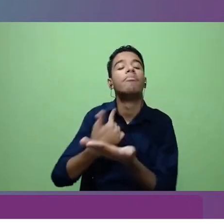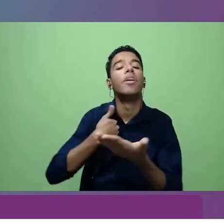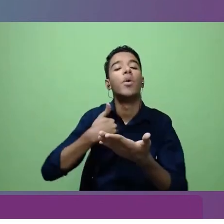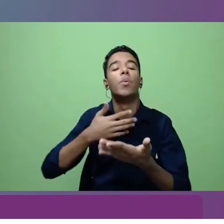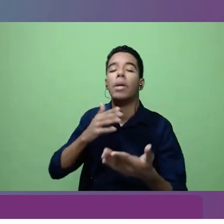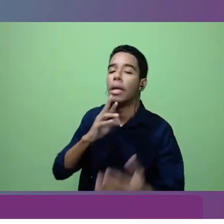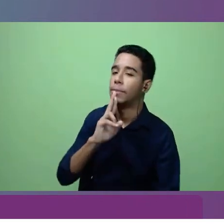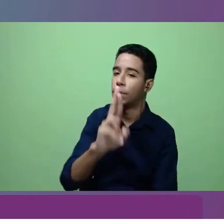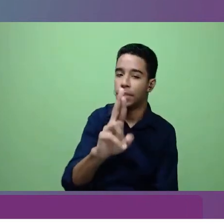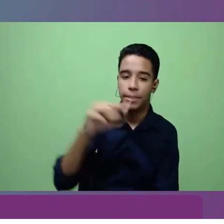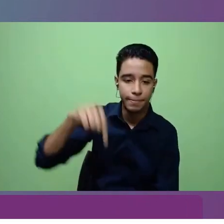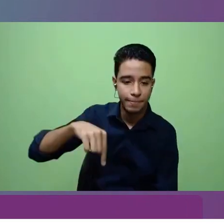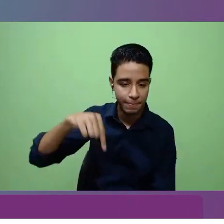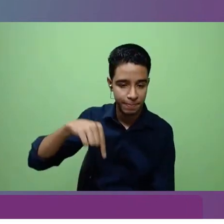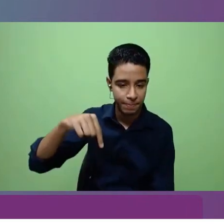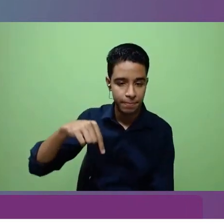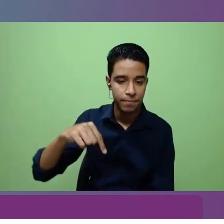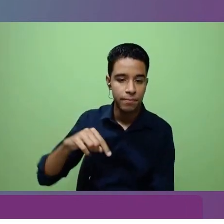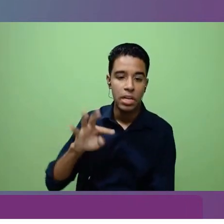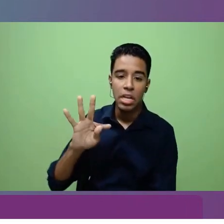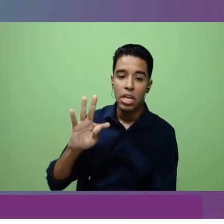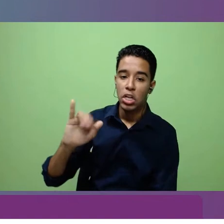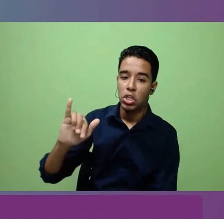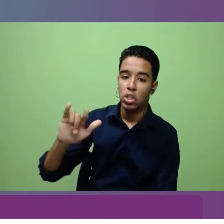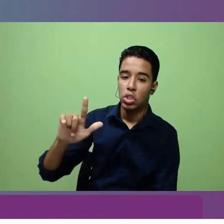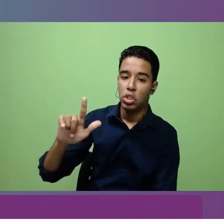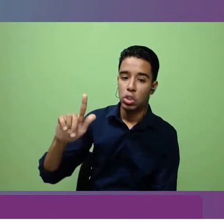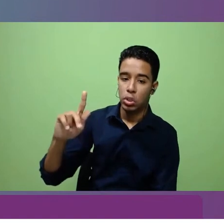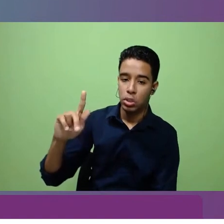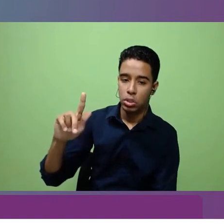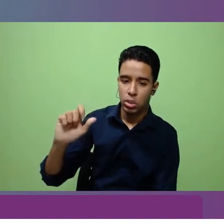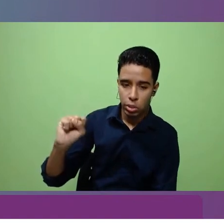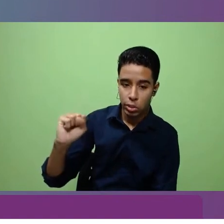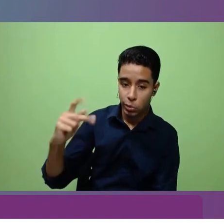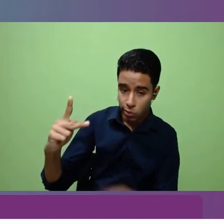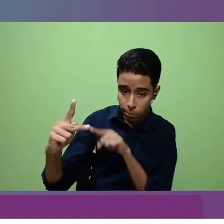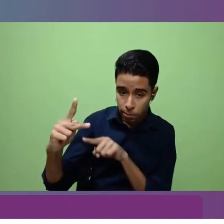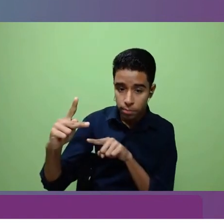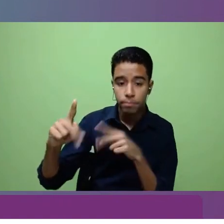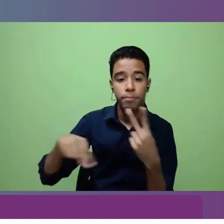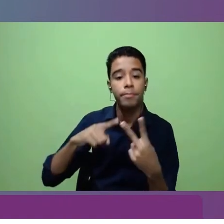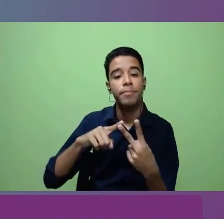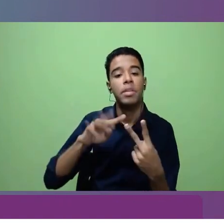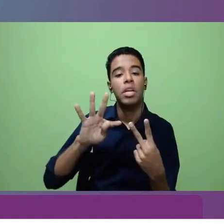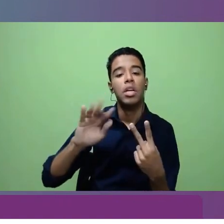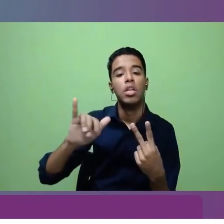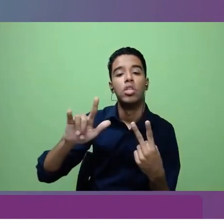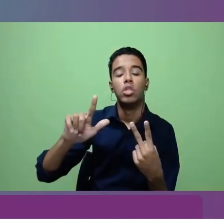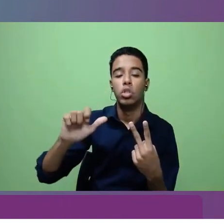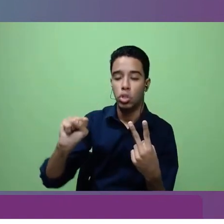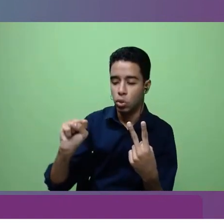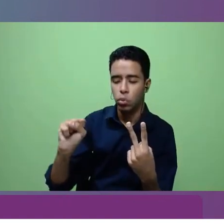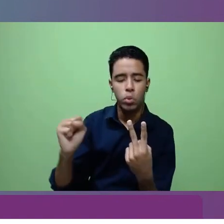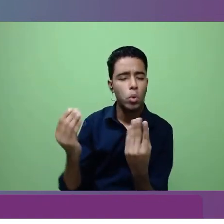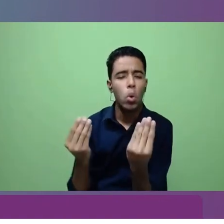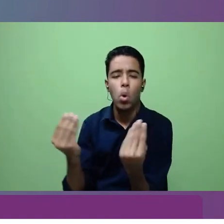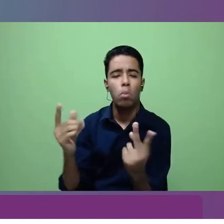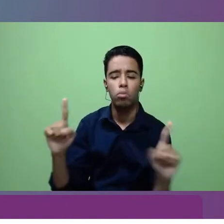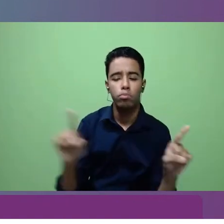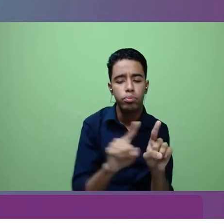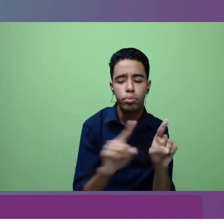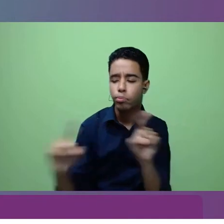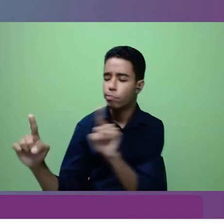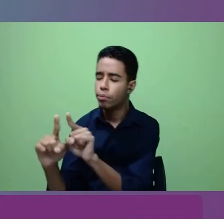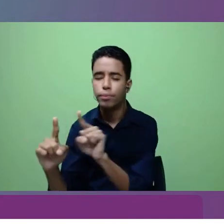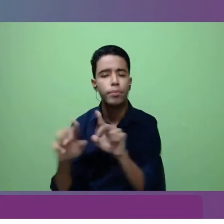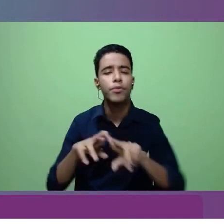a sigla TILSP e não TILS? Vamos lá. Existe... Como a gente está trabalhando com áreas de pesquisa,